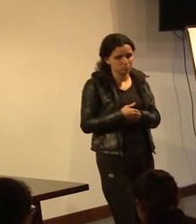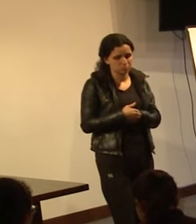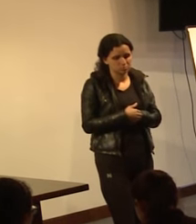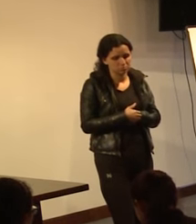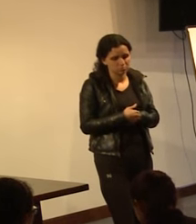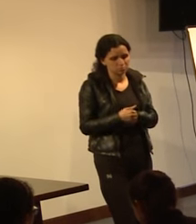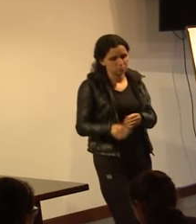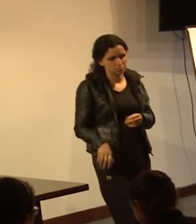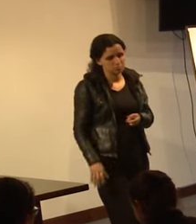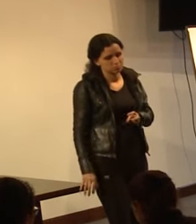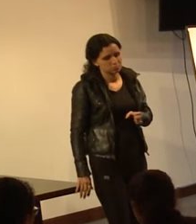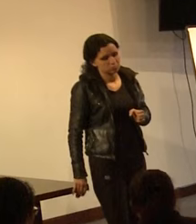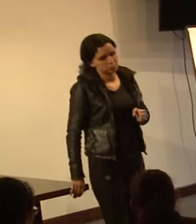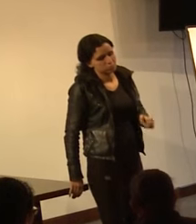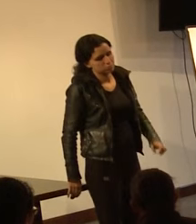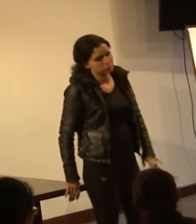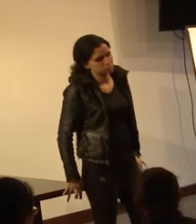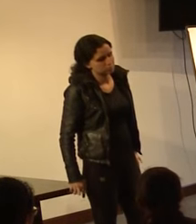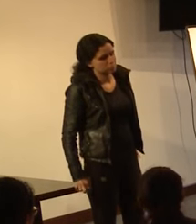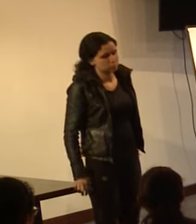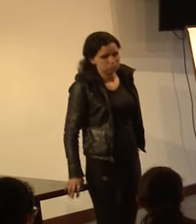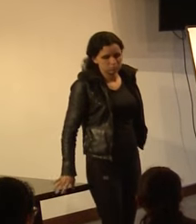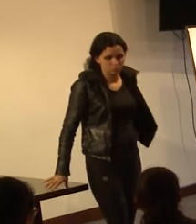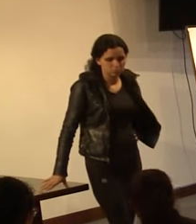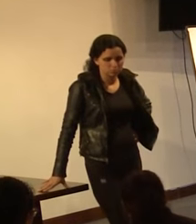¿Cómo se escucha? ¿El ritmo?